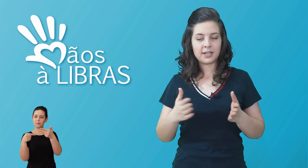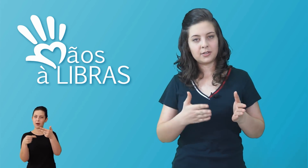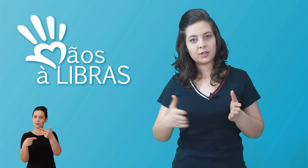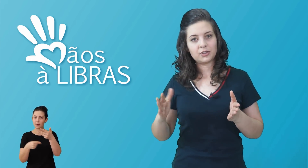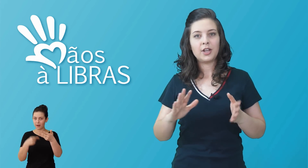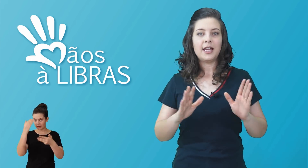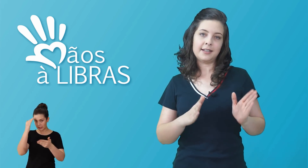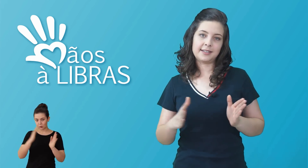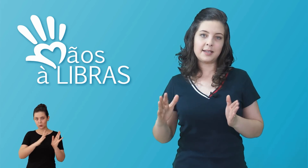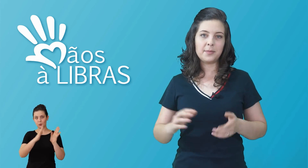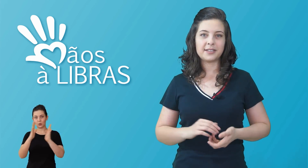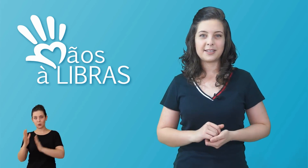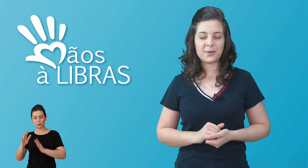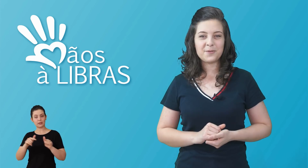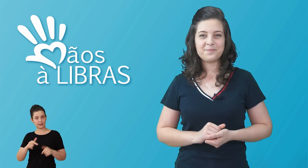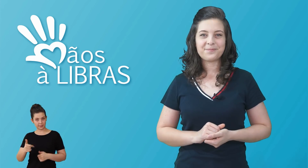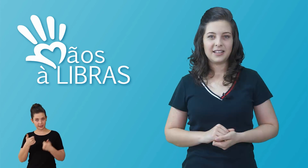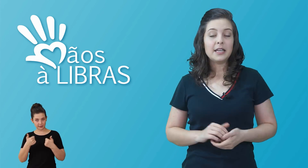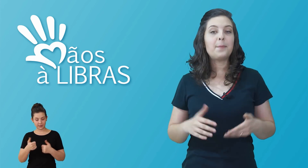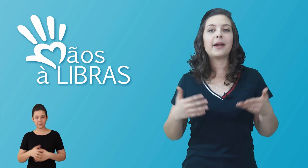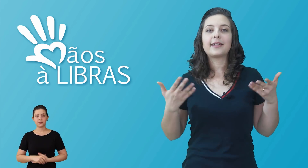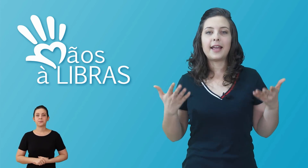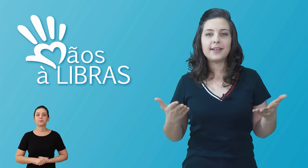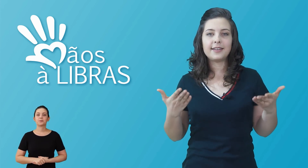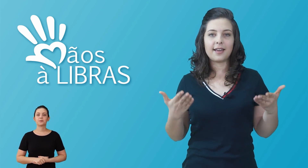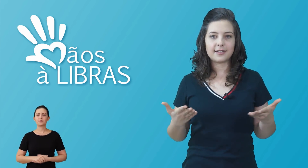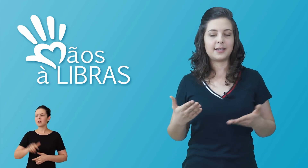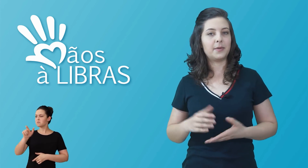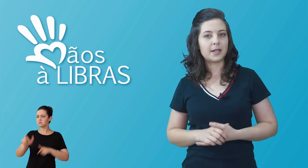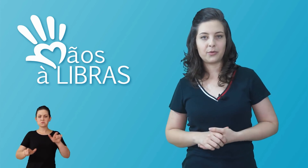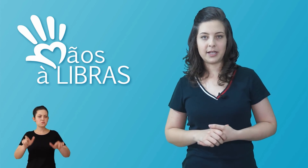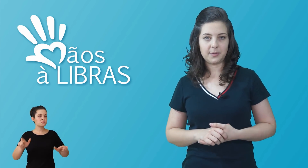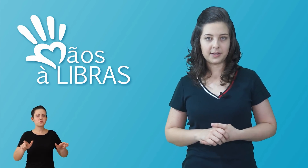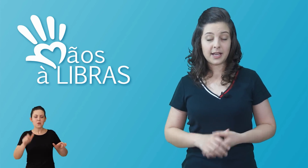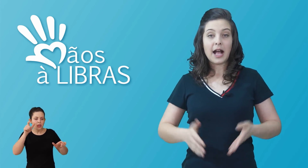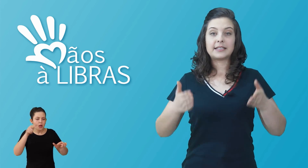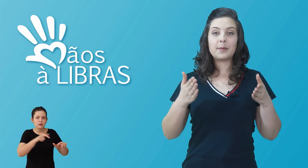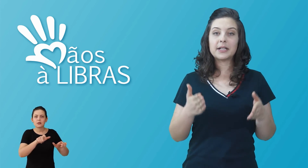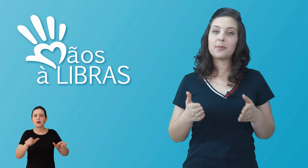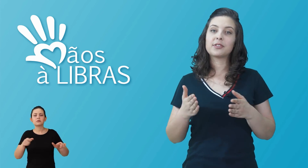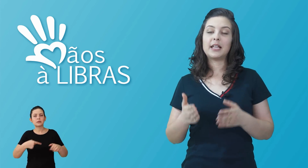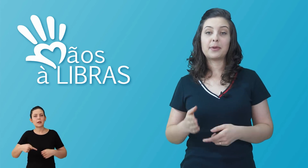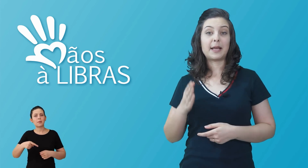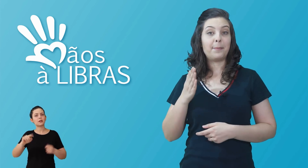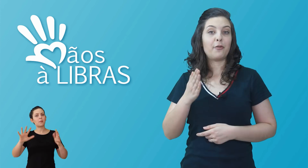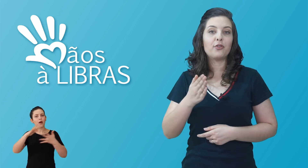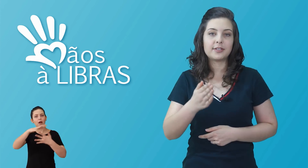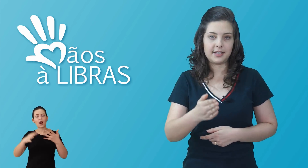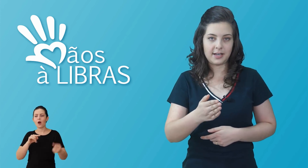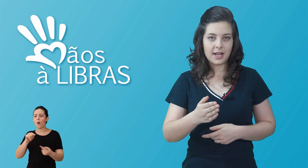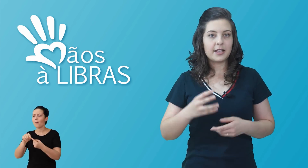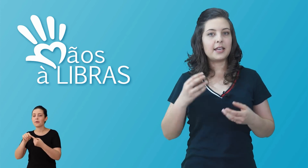para vocês durante essa semana, tá bom? E para quem que é a Semana Mãos a Libras? A Semana Mãos a Libras é